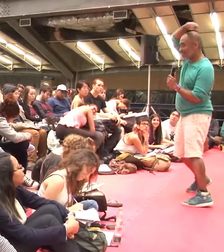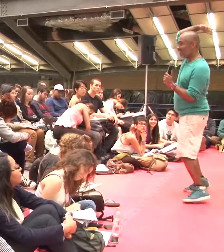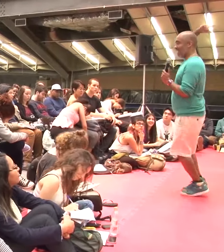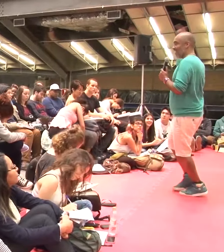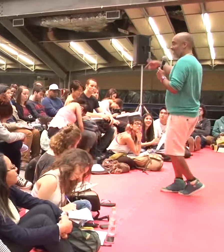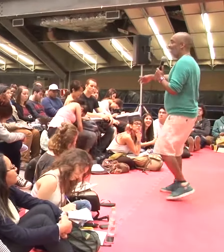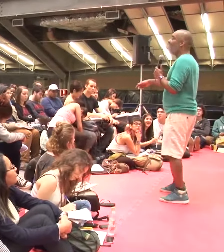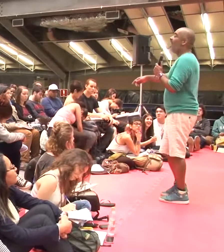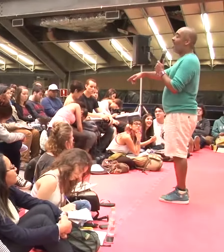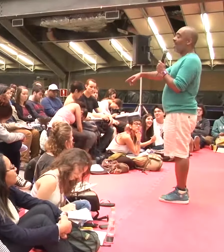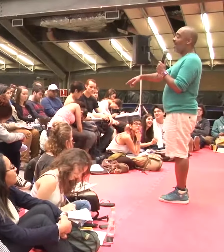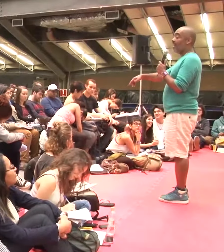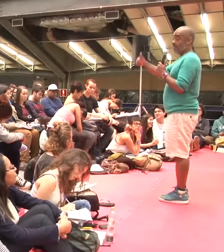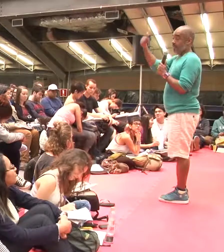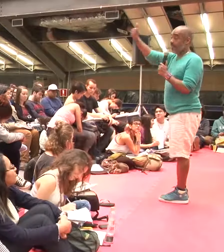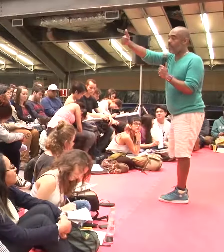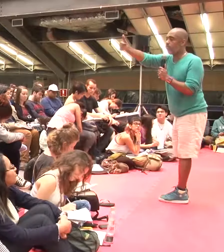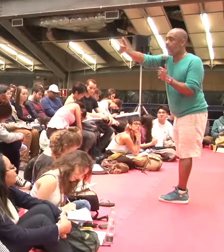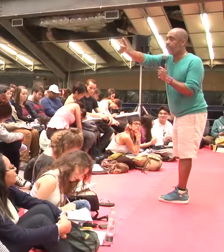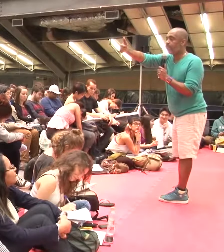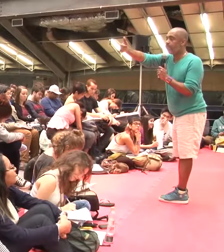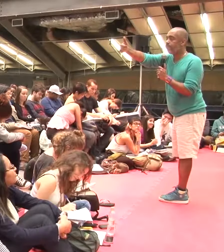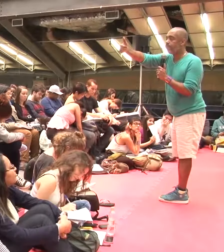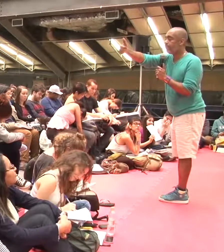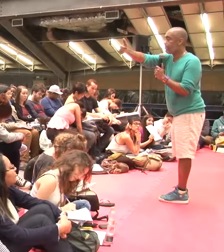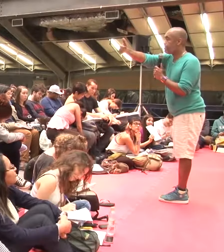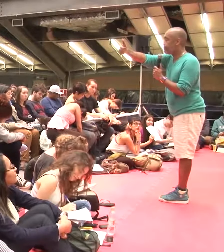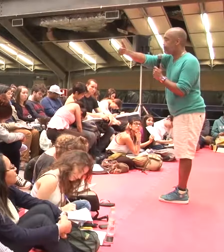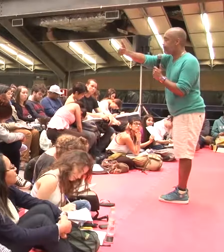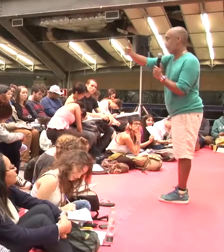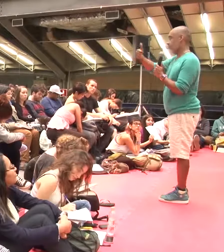musiquinha, celular. Não menstruar.